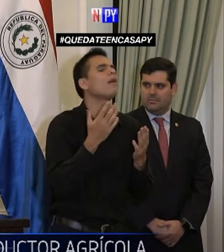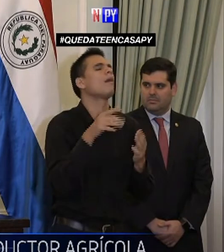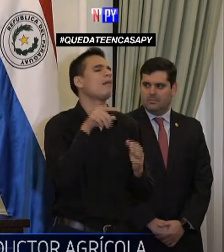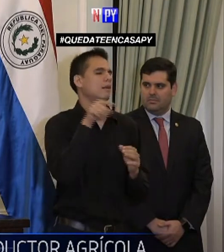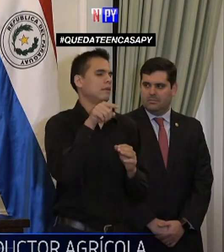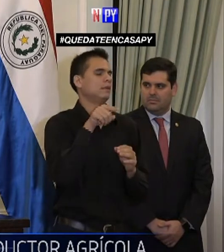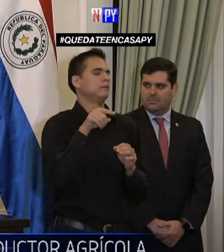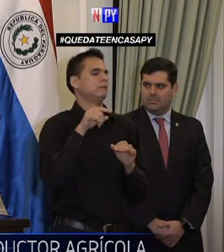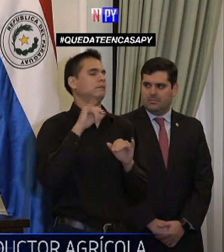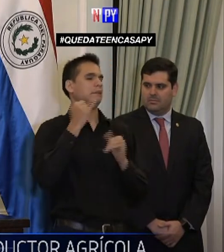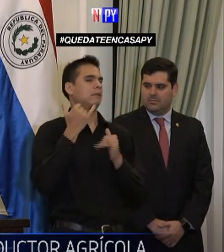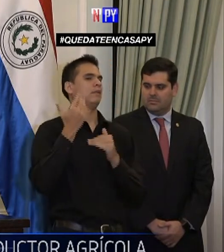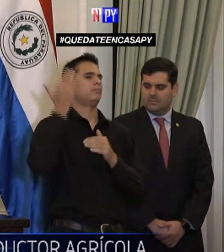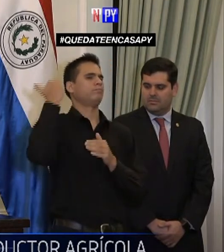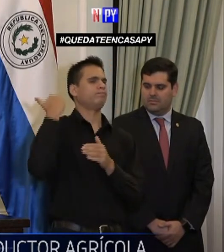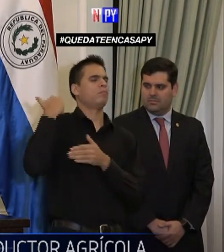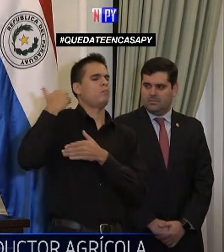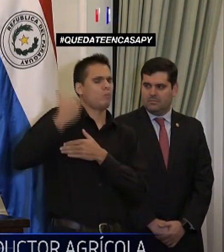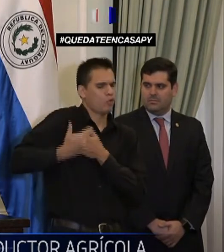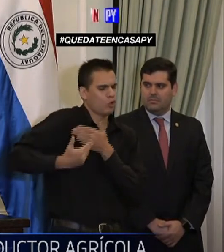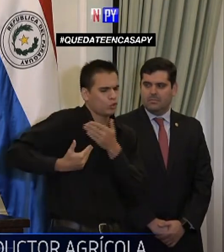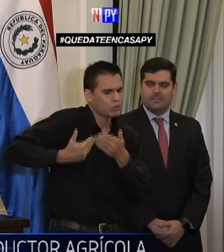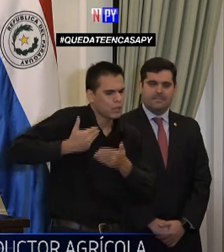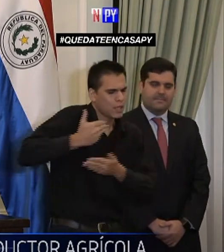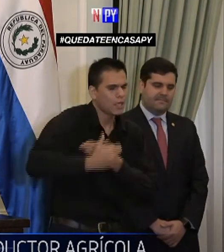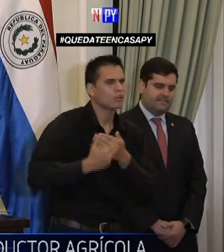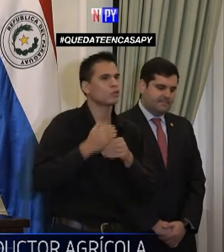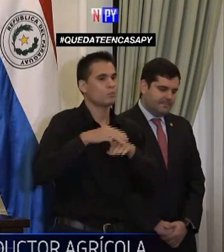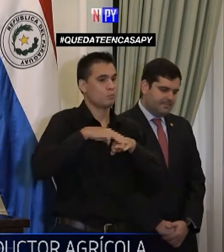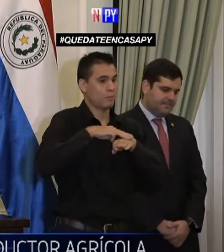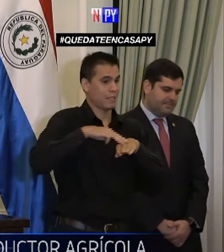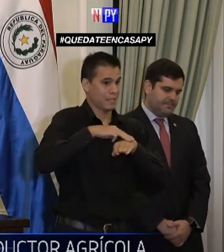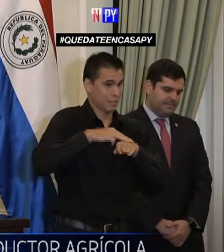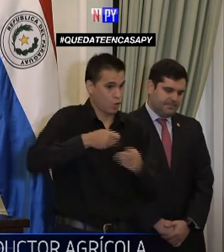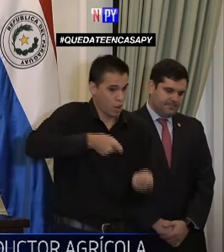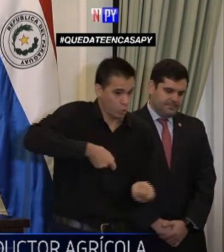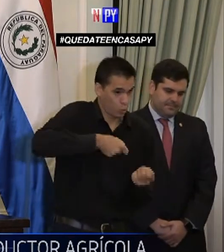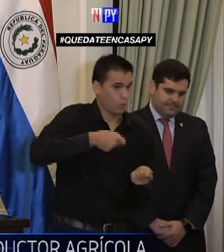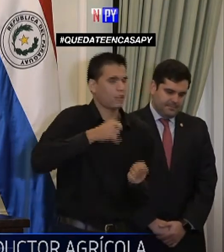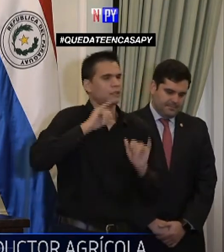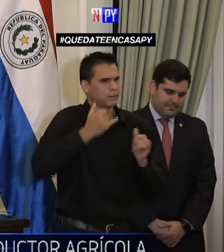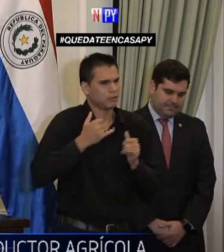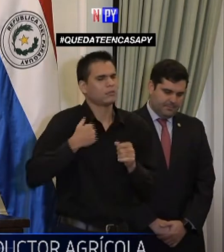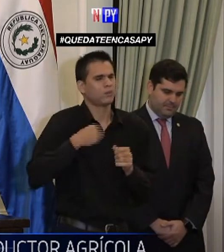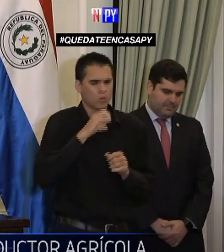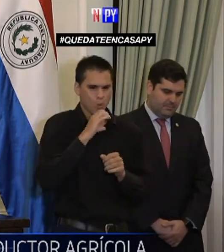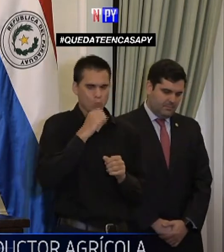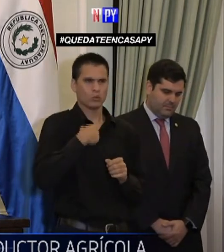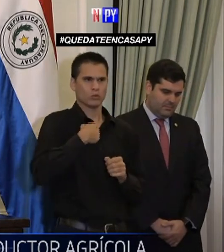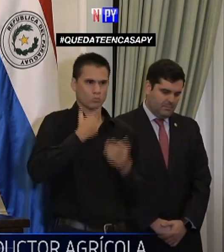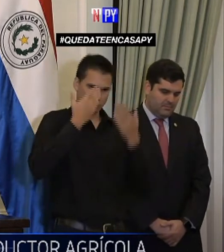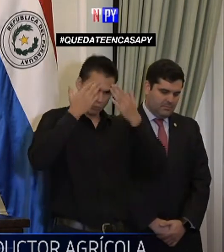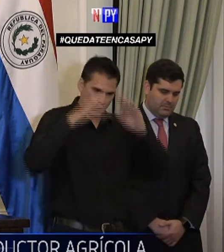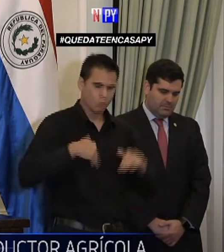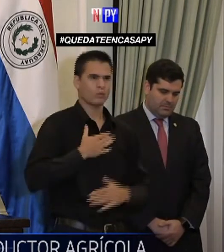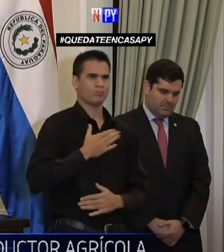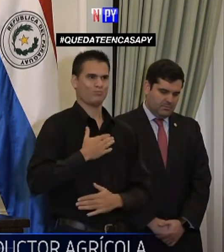un proceso que iniciamos en el Ministerio de Agricultura para autoabastecernos como país.